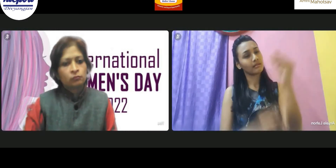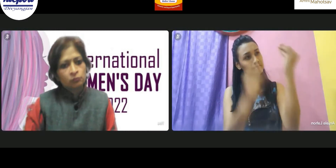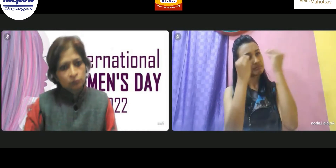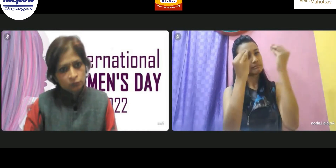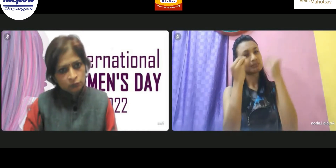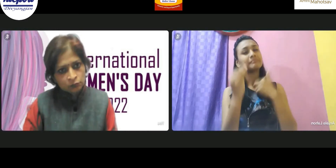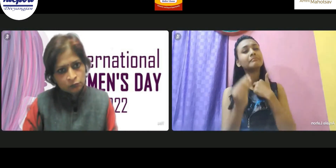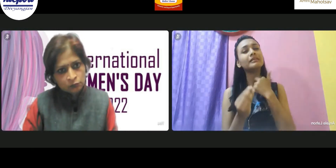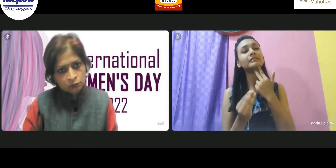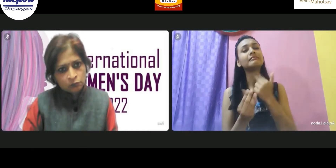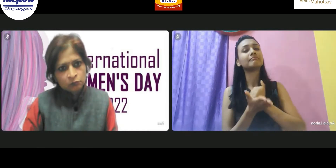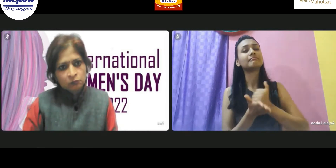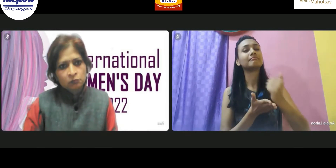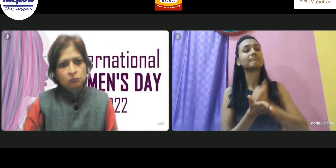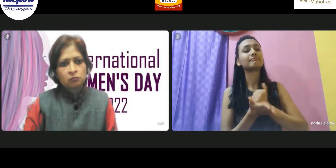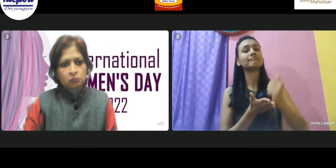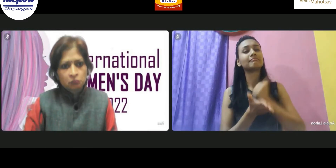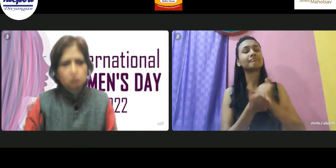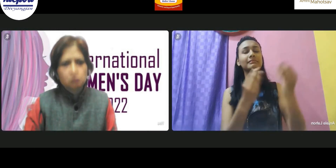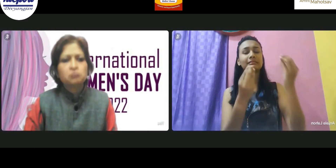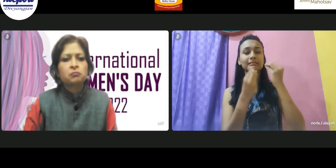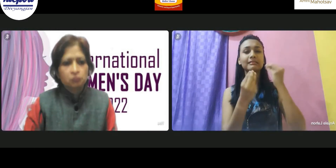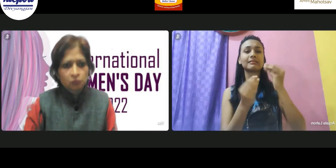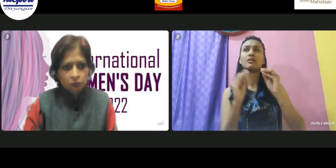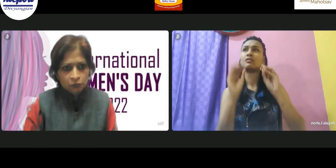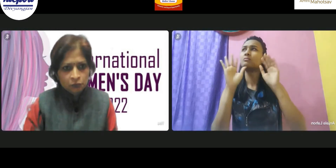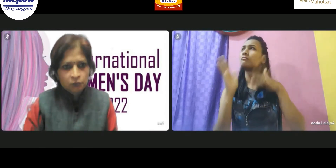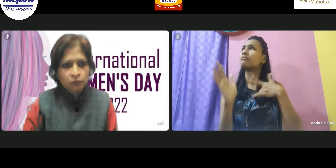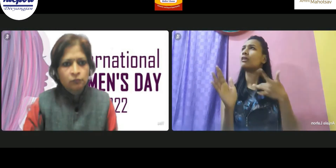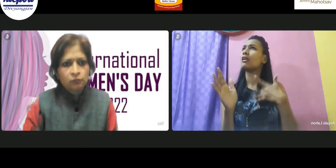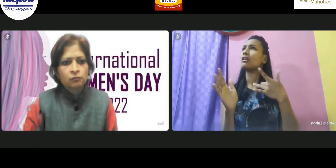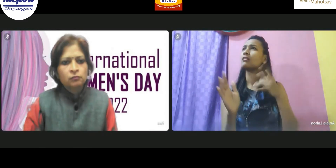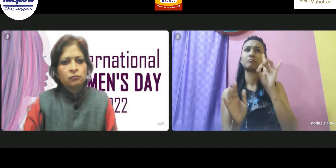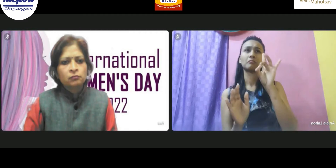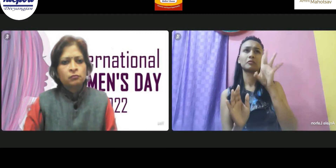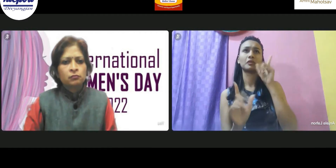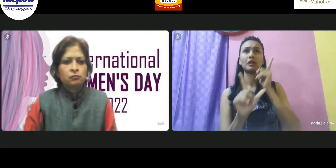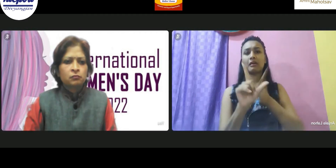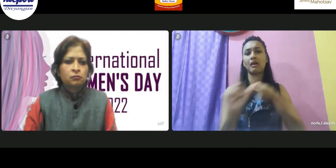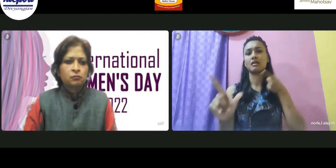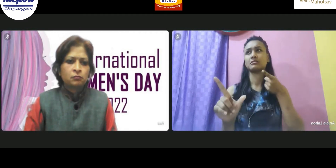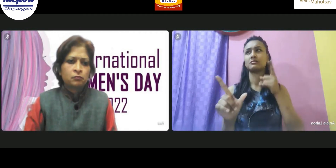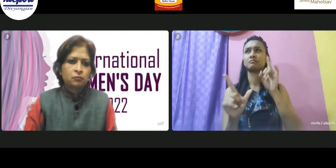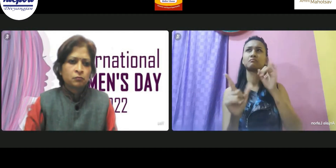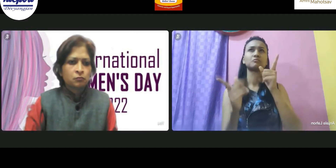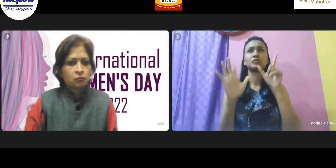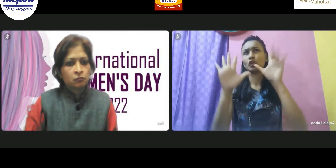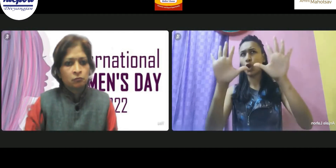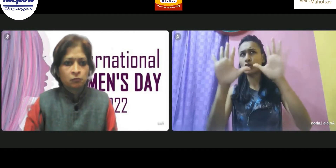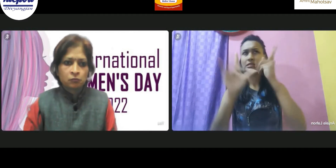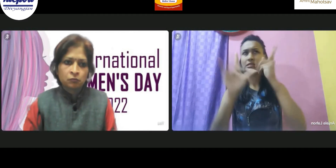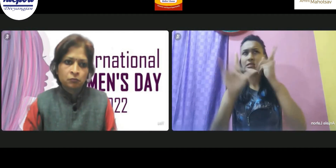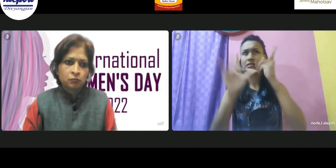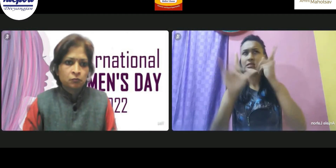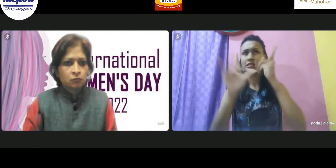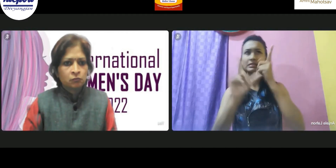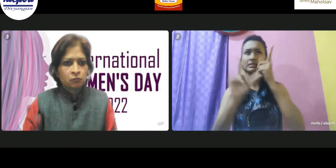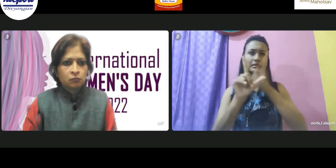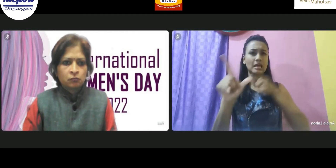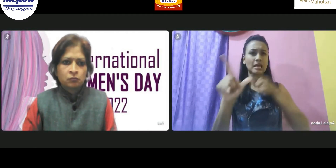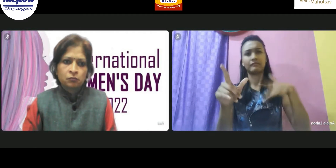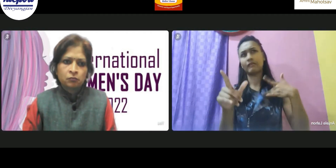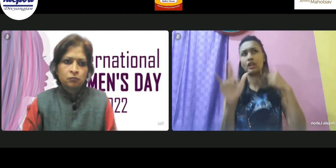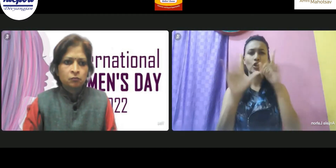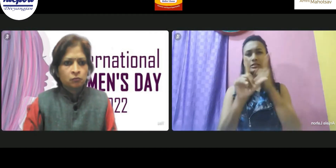भाषा में बातचीत नहीं होती थी। वहां मैंने बहुत प्रैक्टिस की और मैंने वहां पर 10